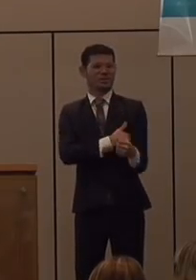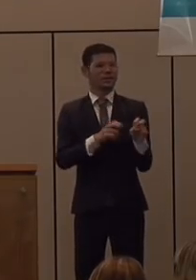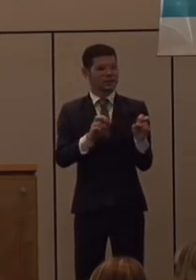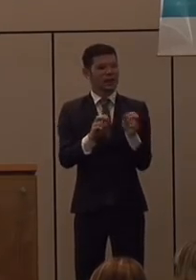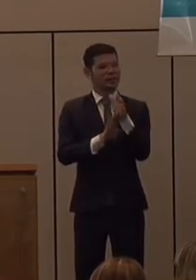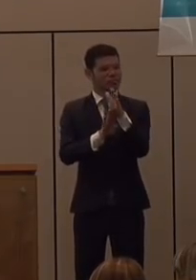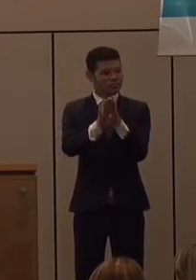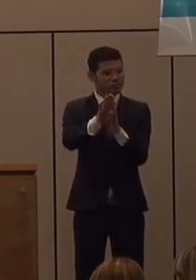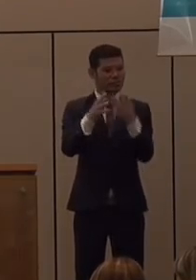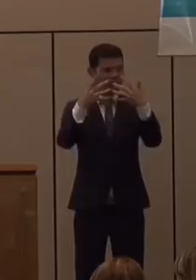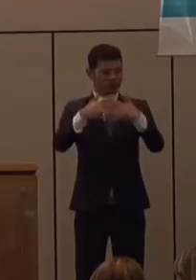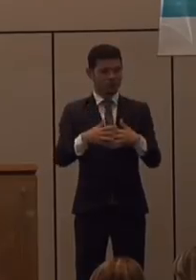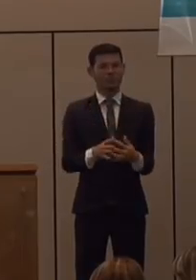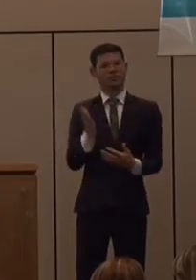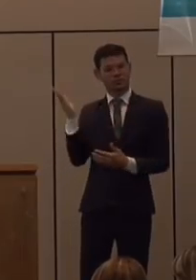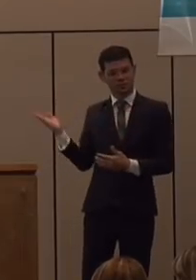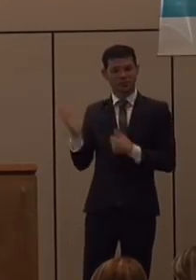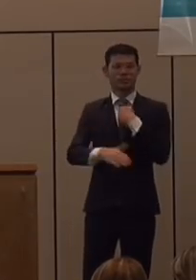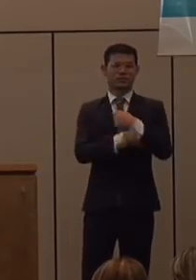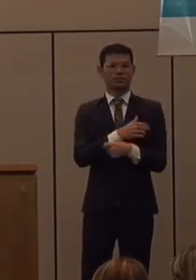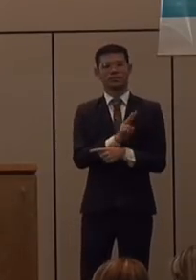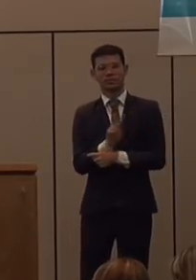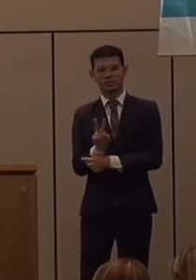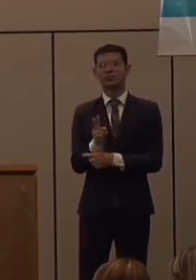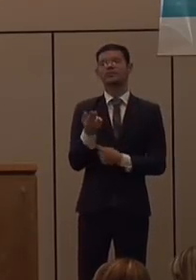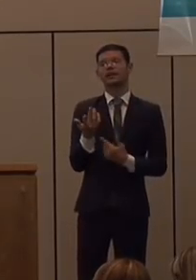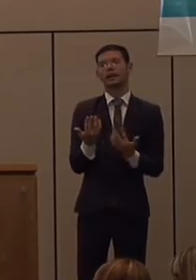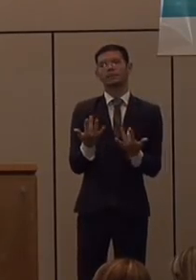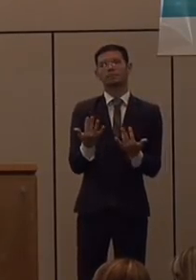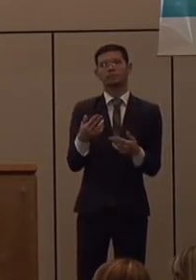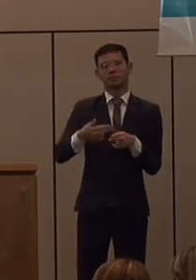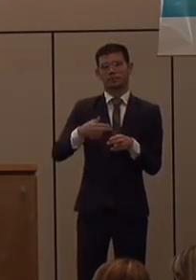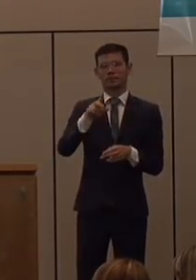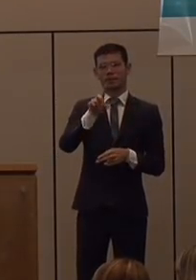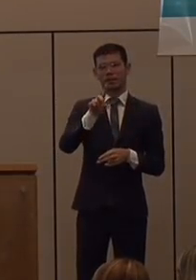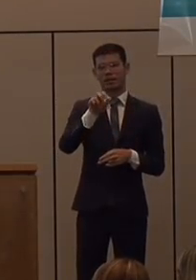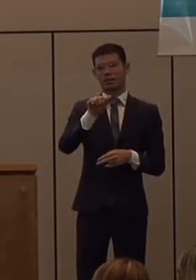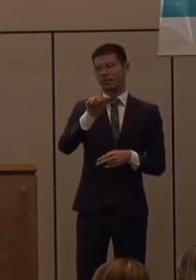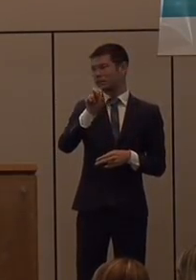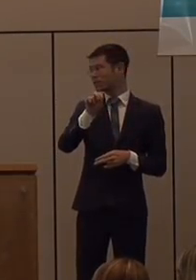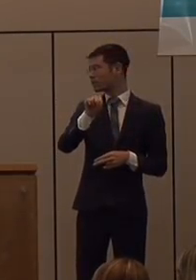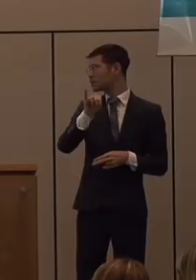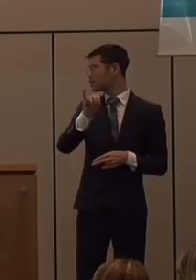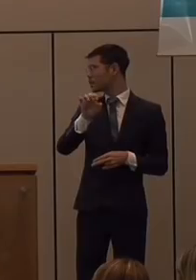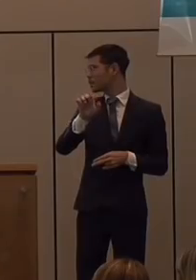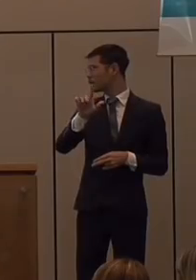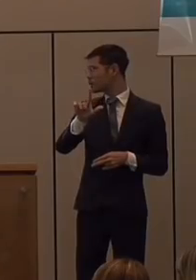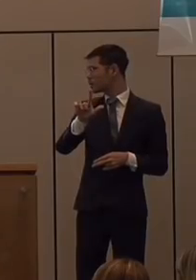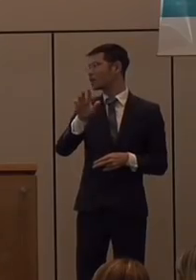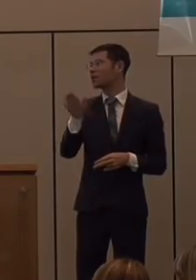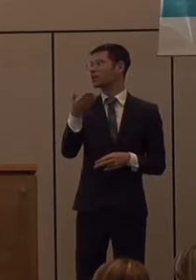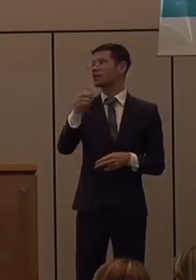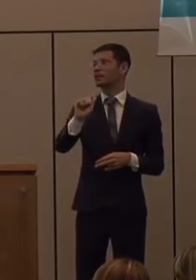empresarial aquí nos acompaña el viceministro daniel daniel arango bueno